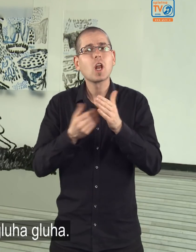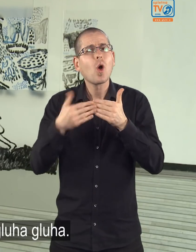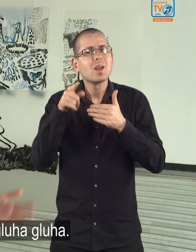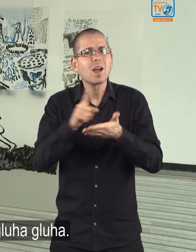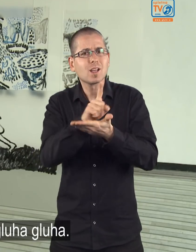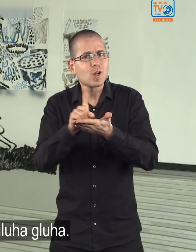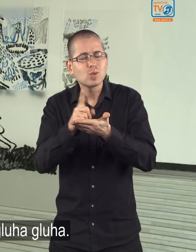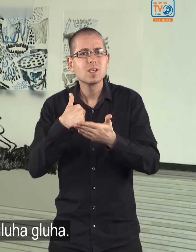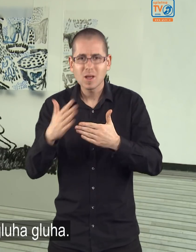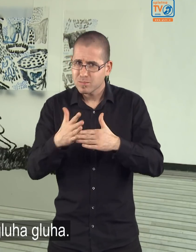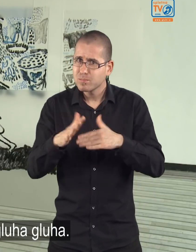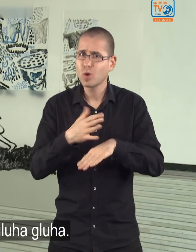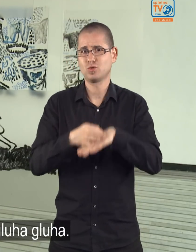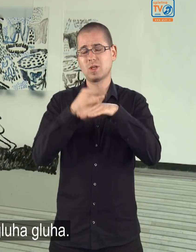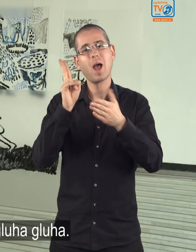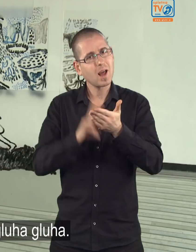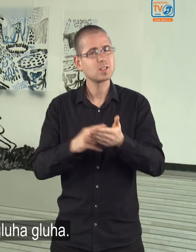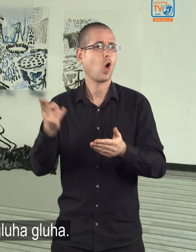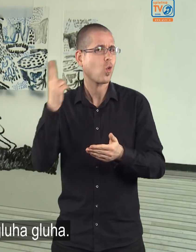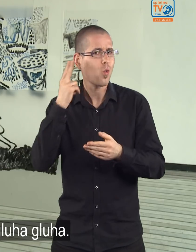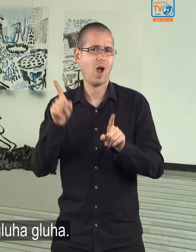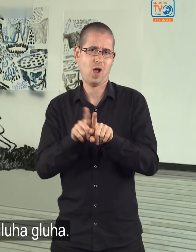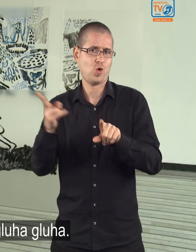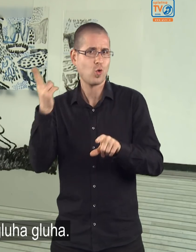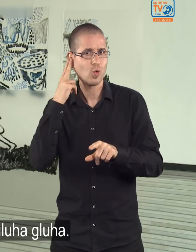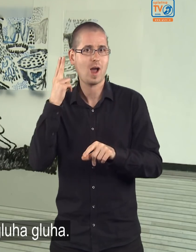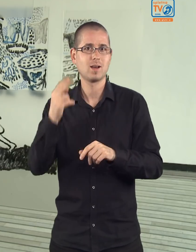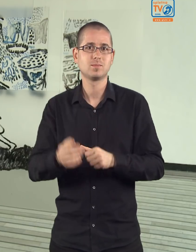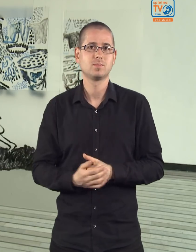šele ob takih momentih se počutim res gluha, ne.